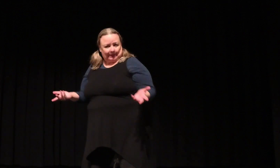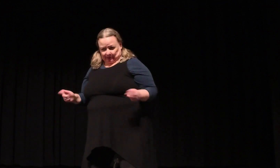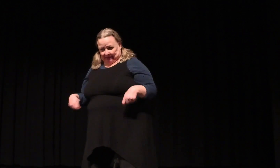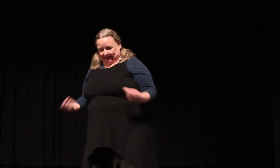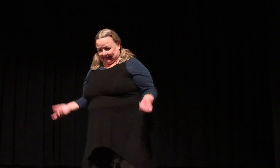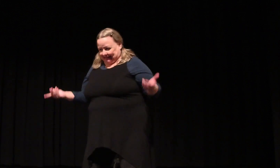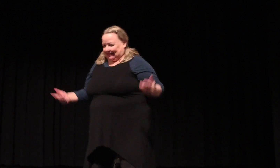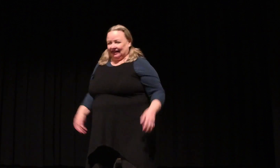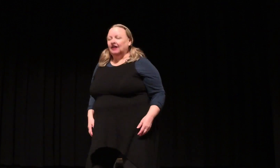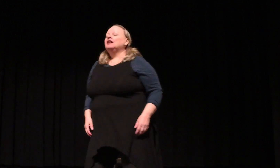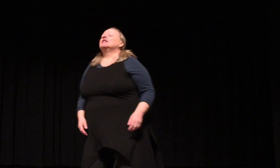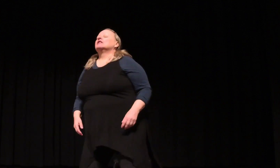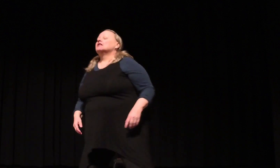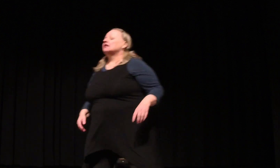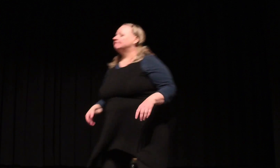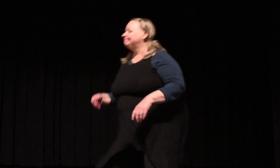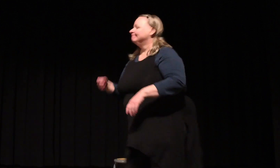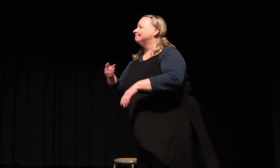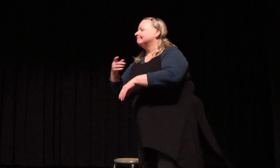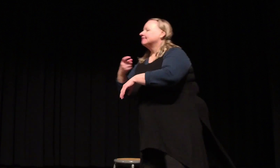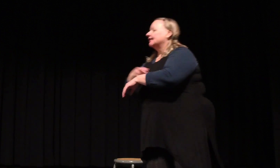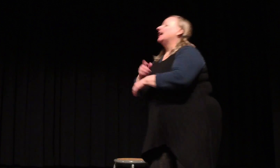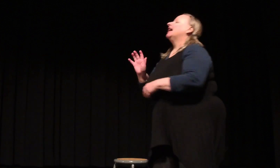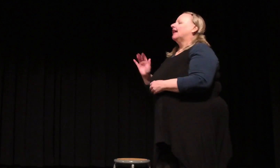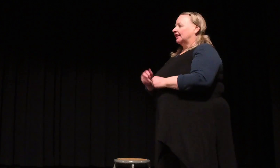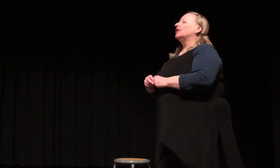rafraîchir, là. Ils ont besoin d'eau, mes mains, là. C'est normal, là.